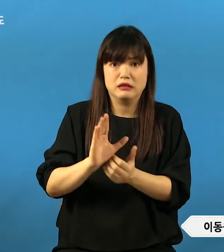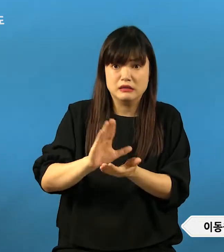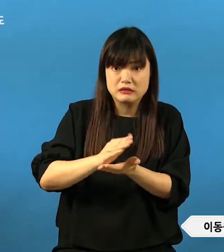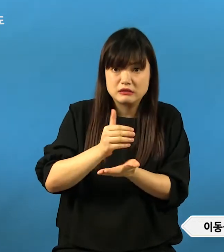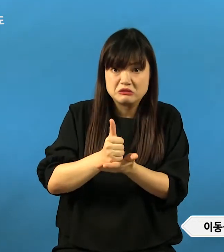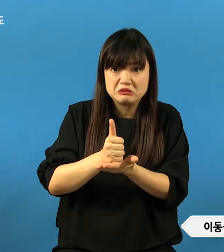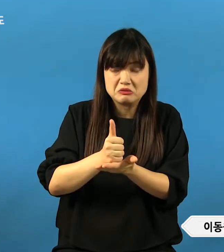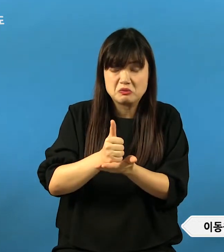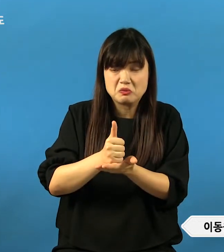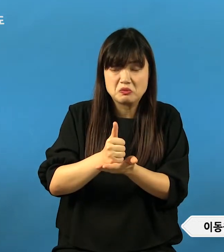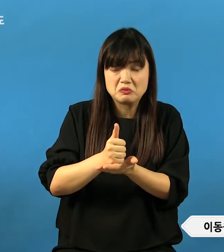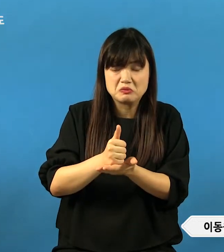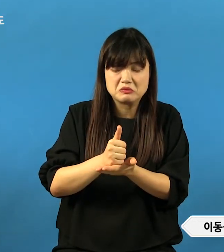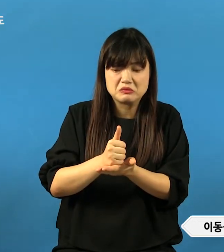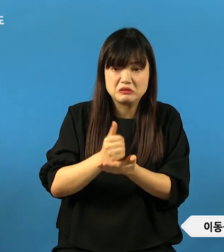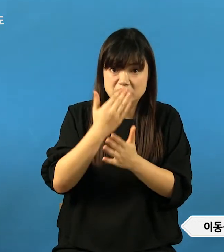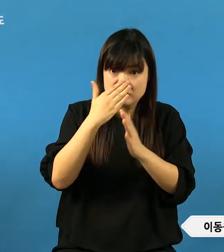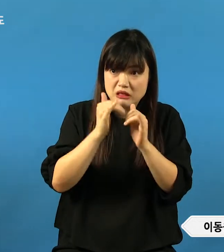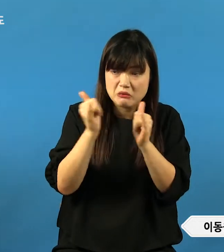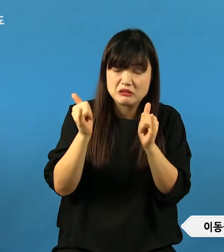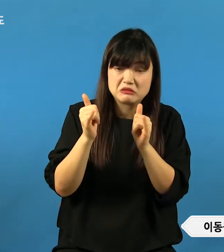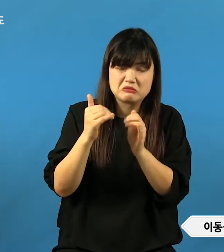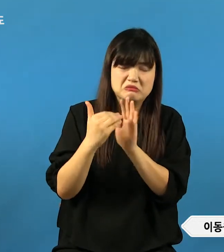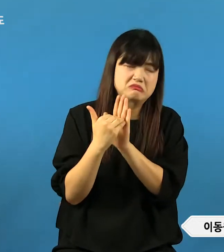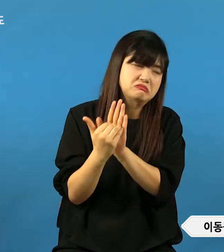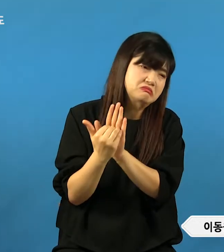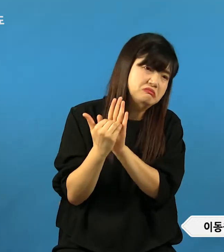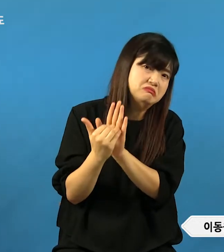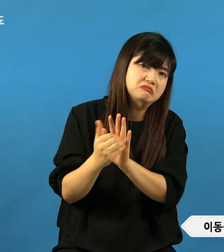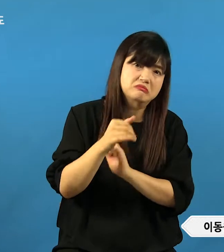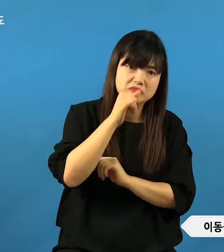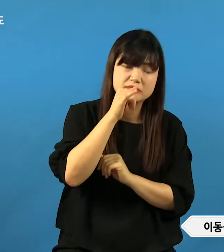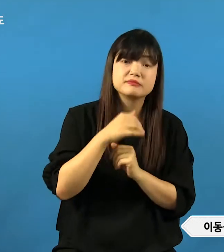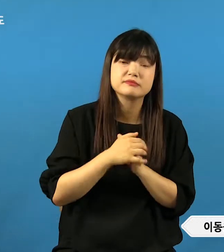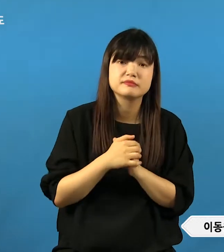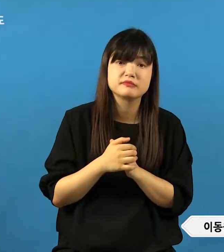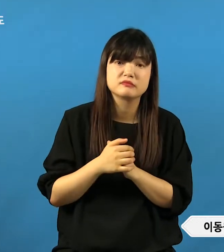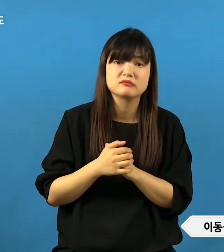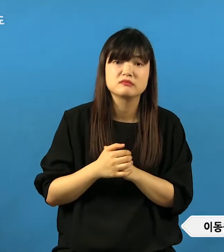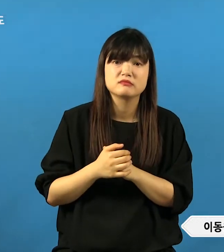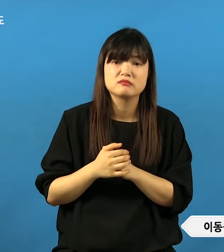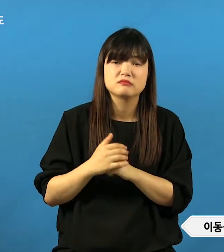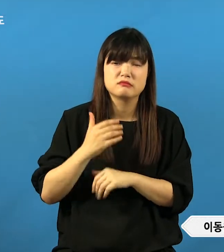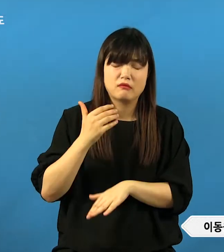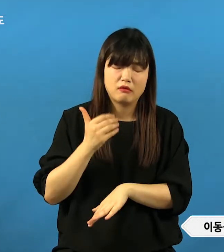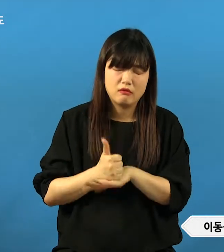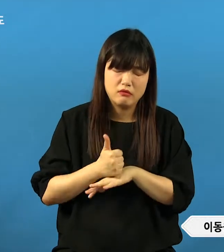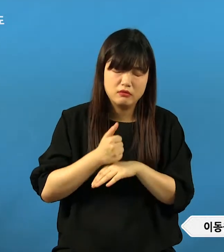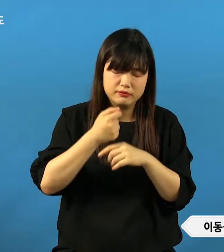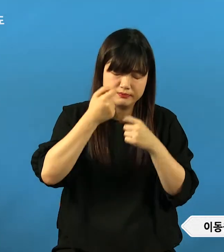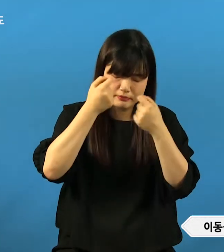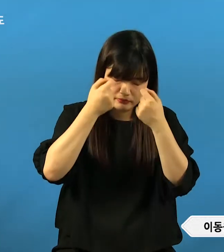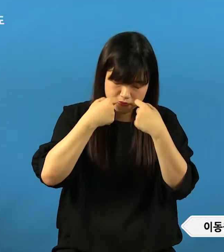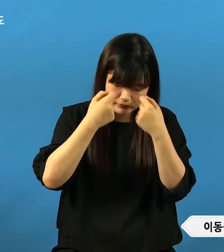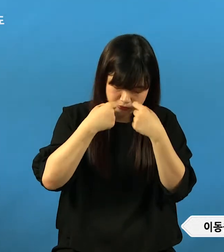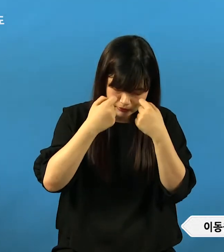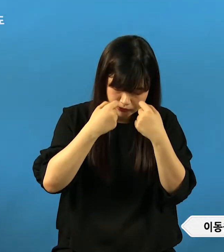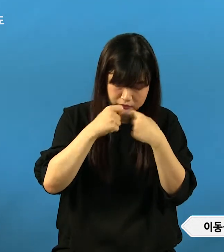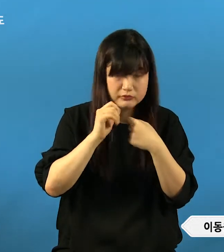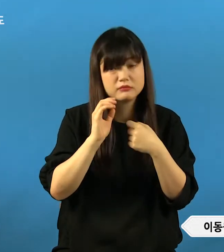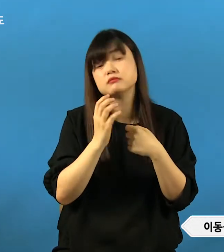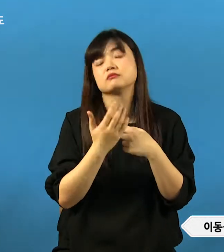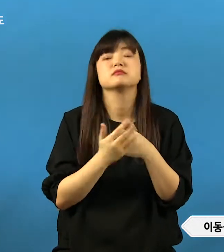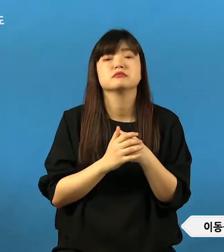그 그리스도를 이스라엘 민족이 오랫동안 거부하고 있었다는 것입니다. 그것 때문에 눈물을 흘릴 수밖에 없었던